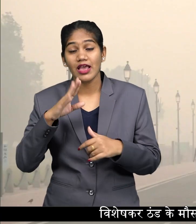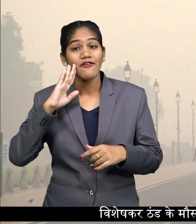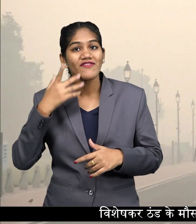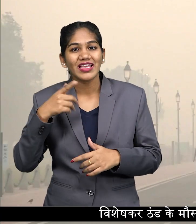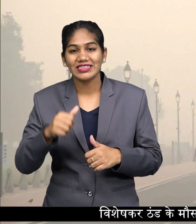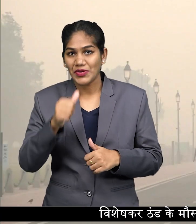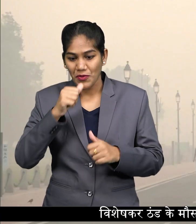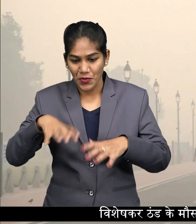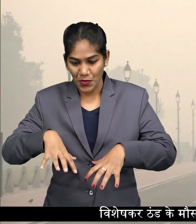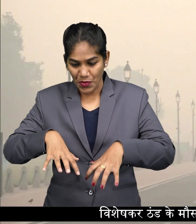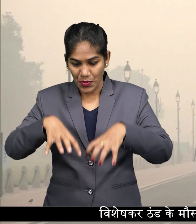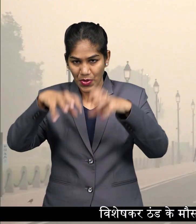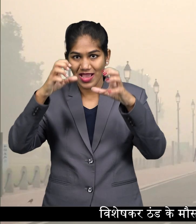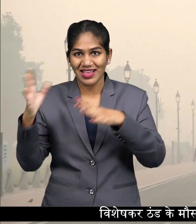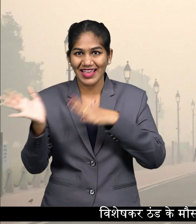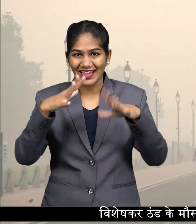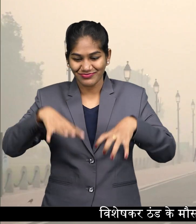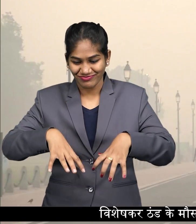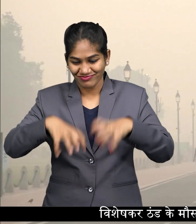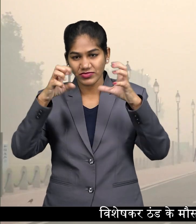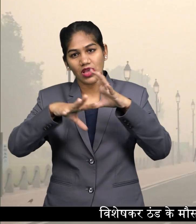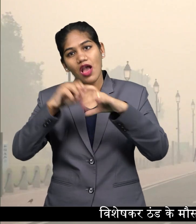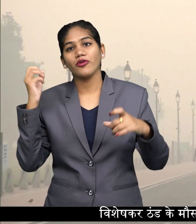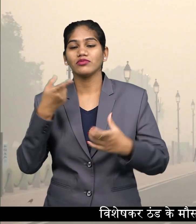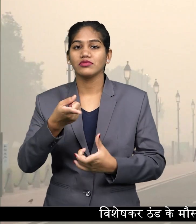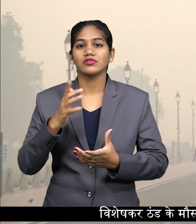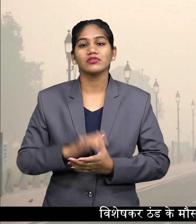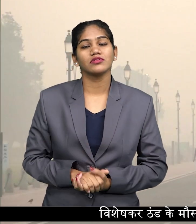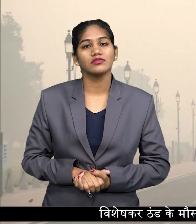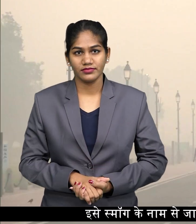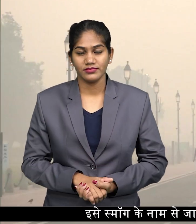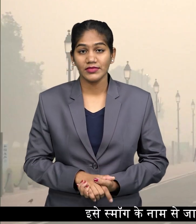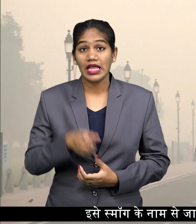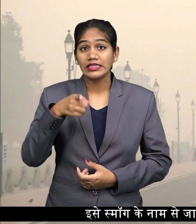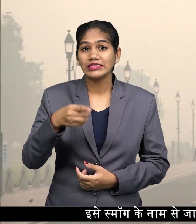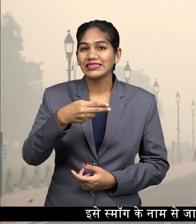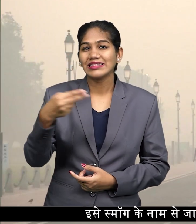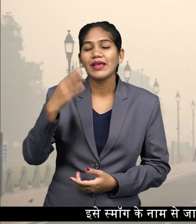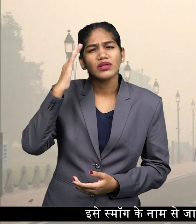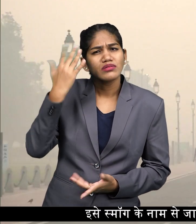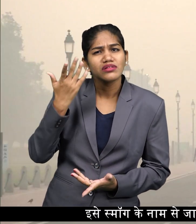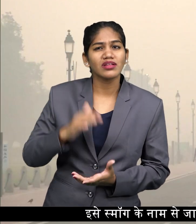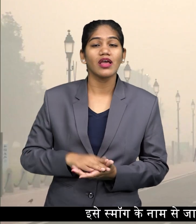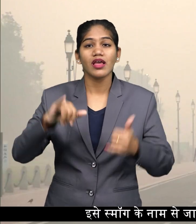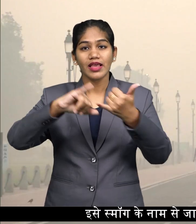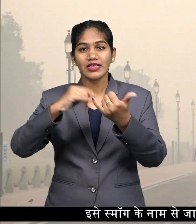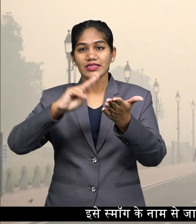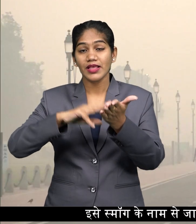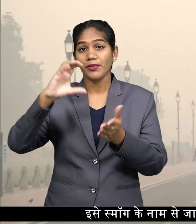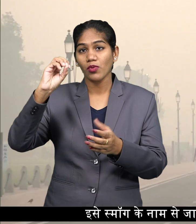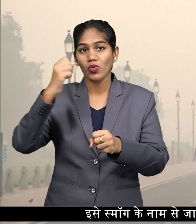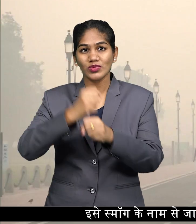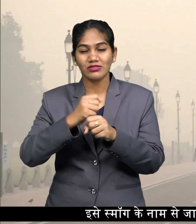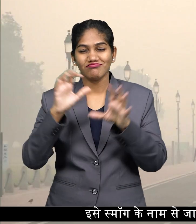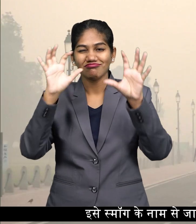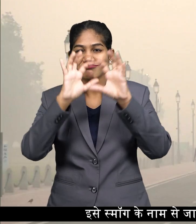संघनित हो जाता है। छठा, इसे